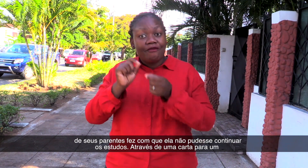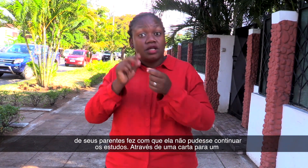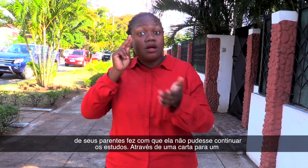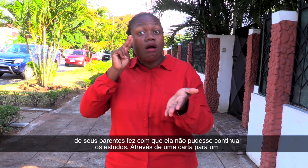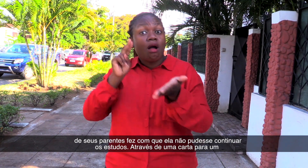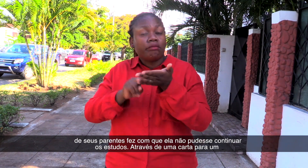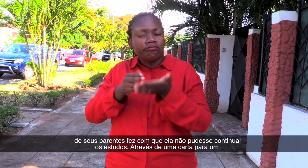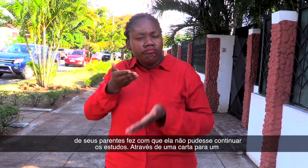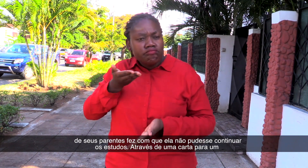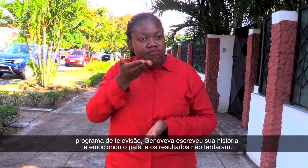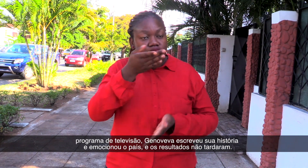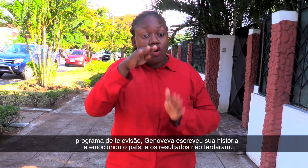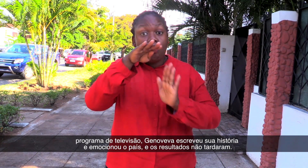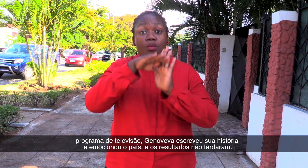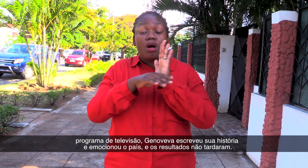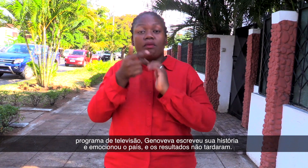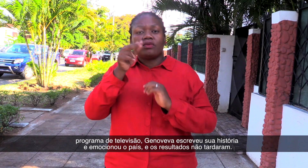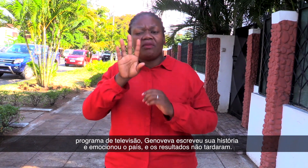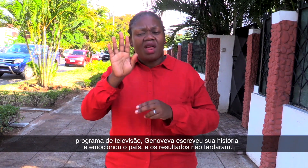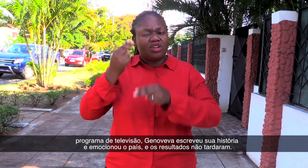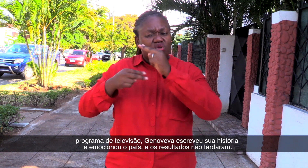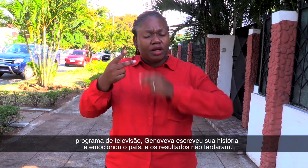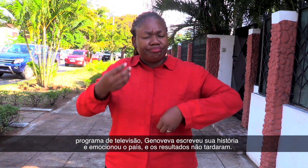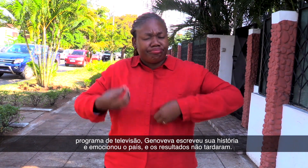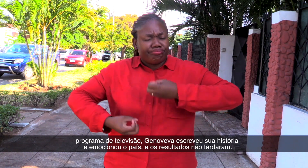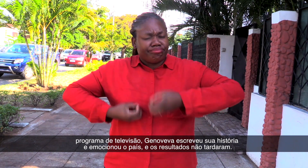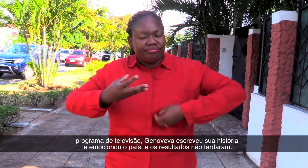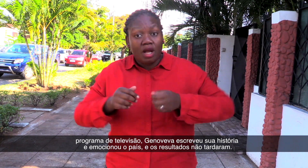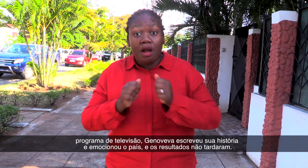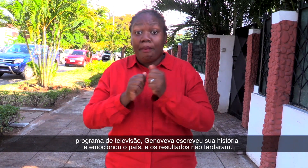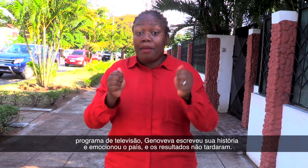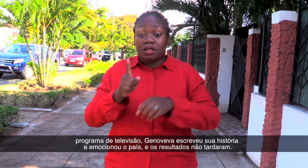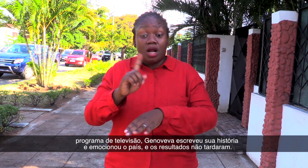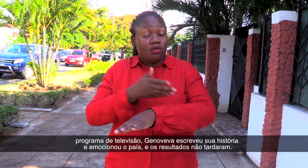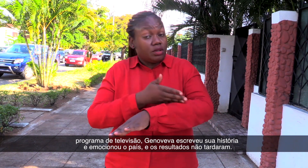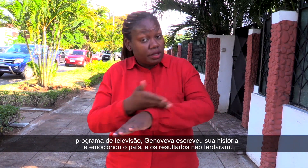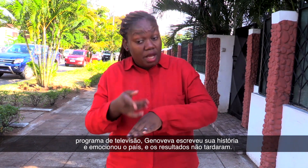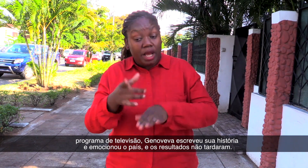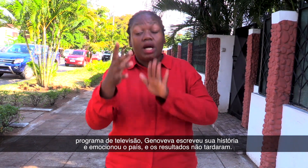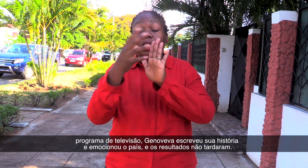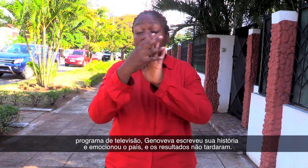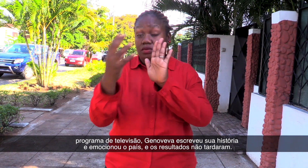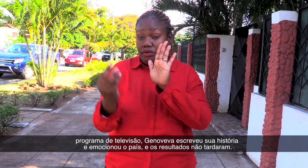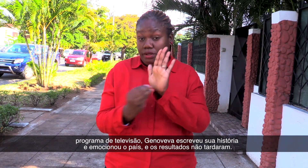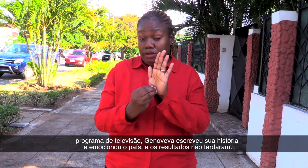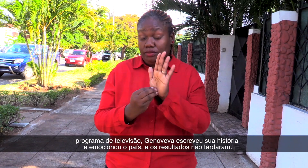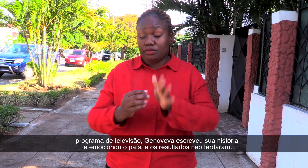uma carta para um programa de televisão, Genoveva escreveu sua história e emocionou o país e os resultados não tardaram.